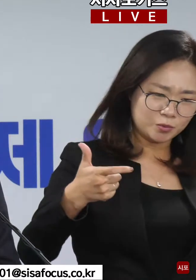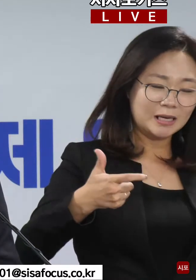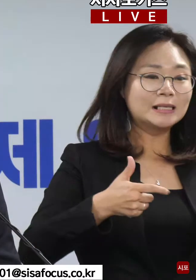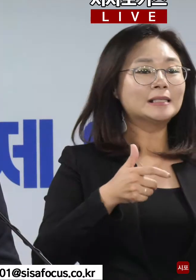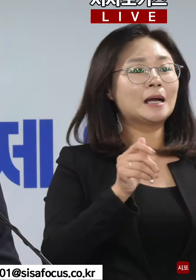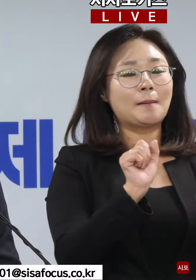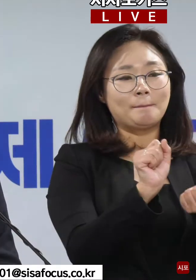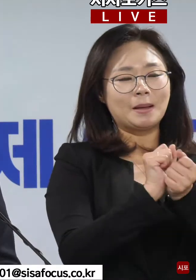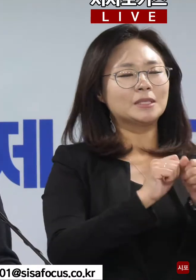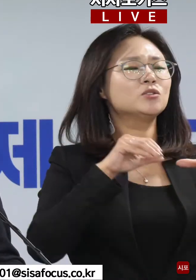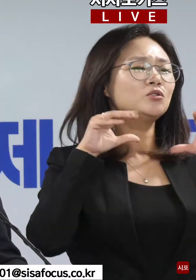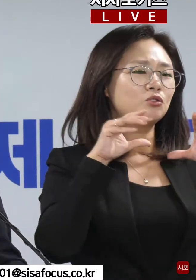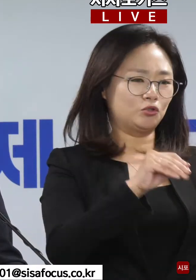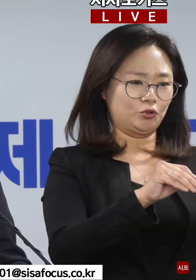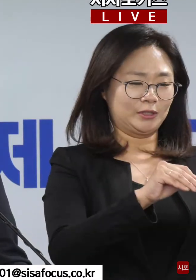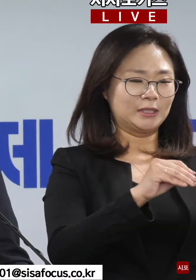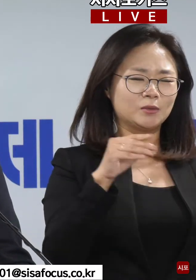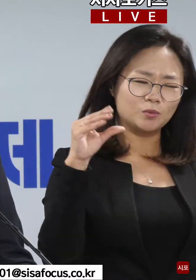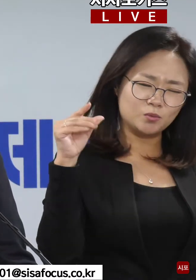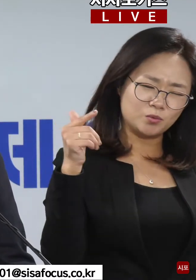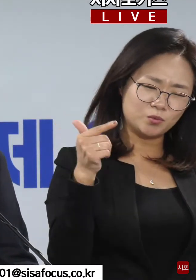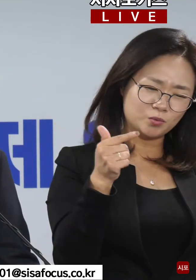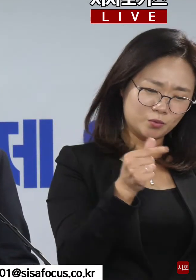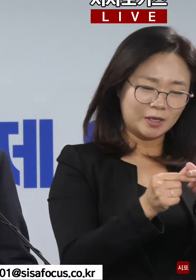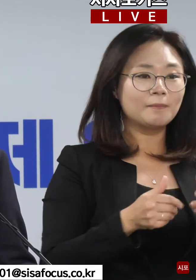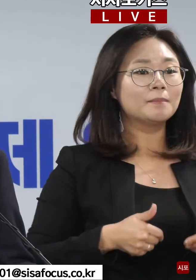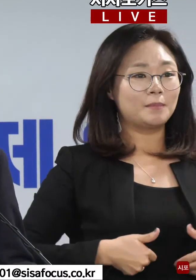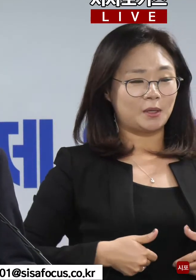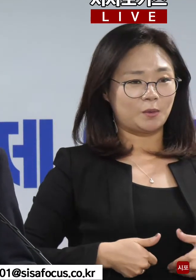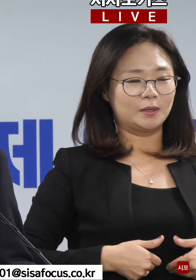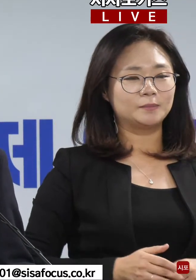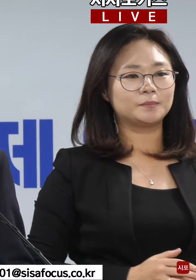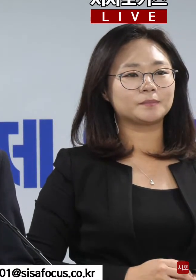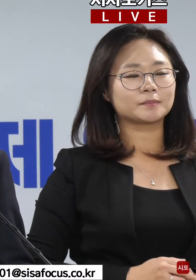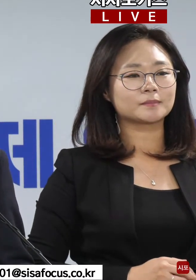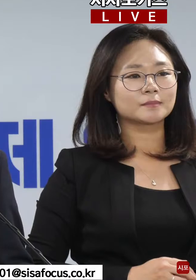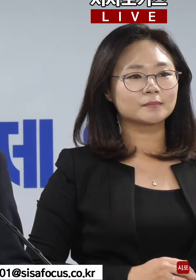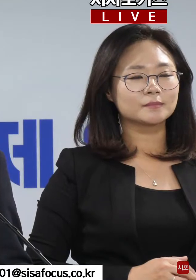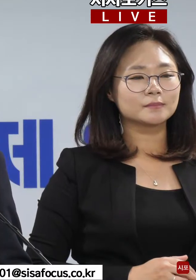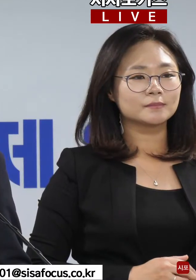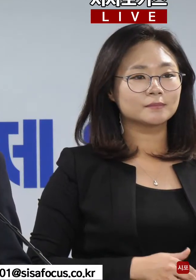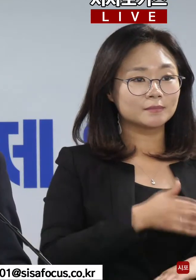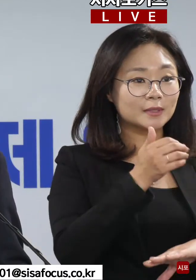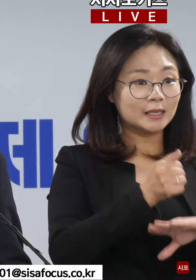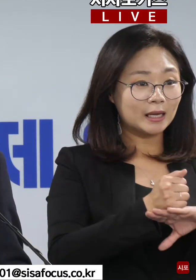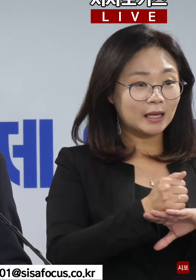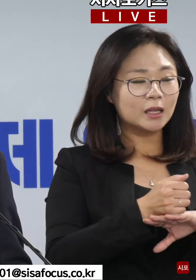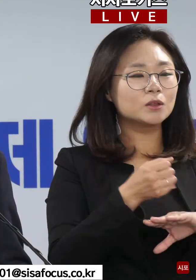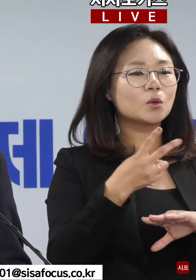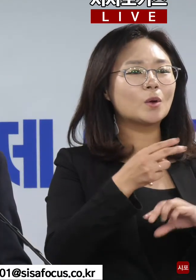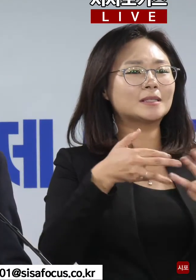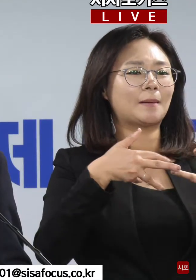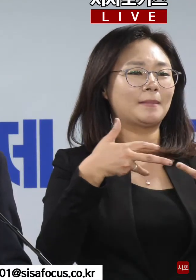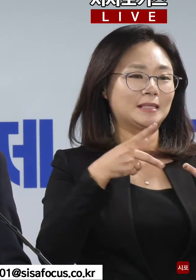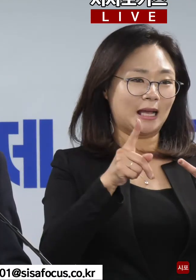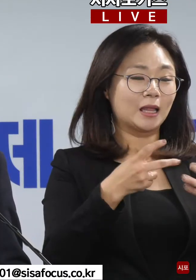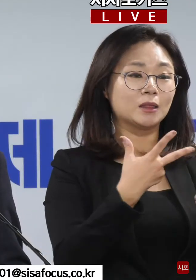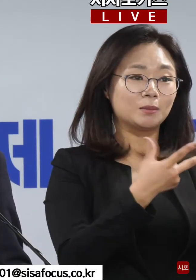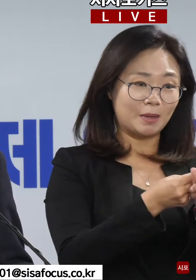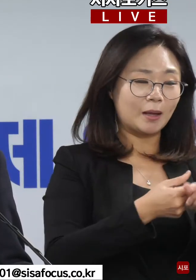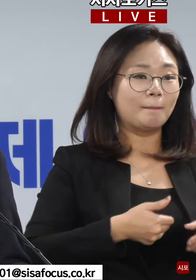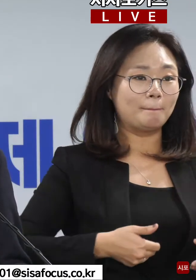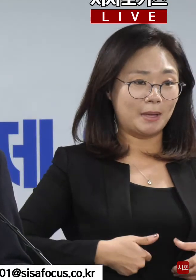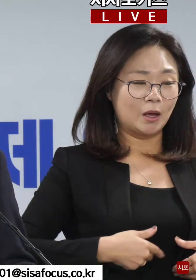감염을 줄여나가되 그것만으로는 지금 부족한 상황이기 때문에 결국은 추가적인 방역 조치가